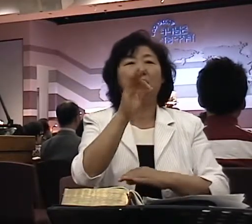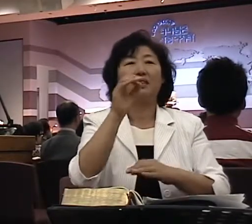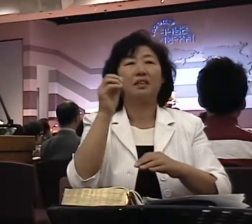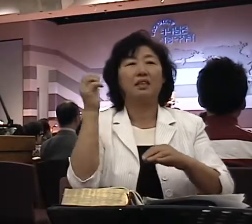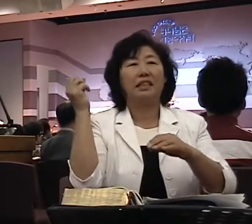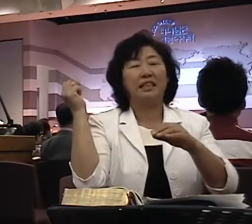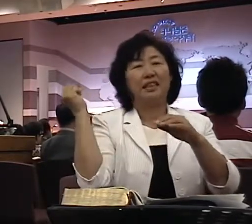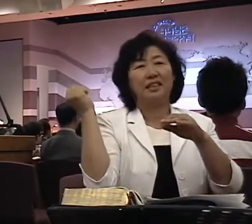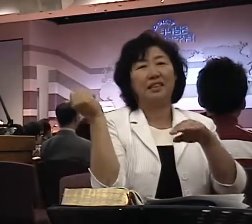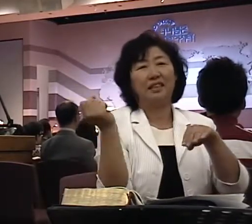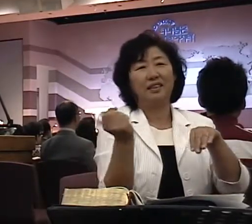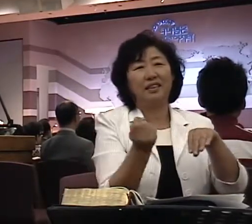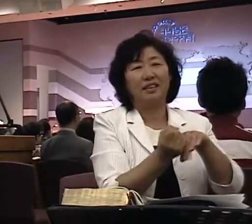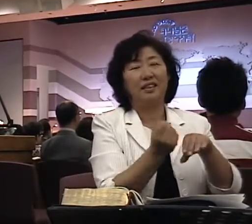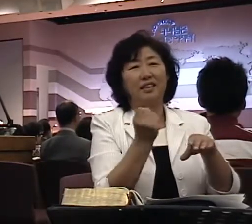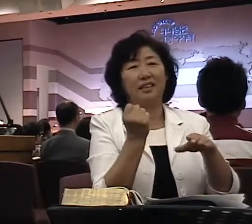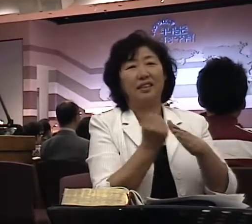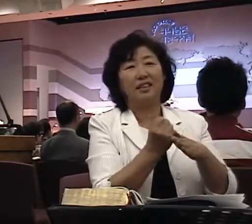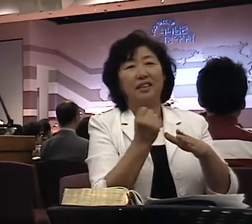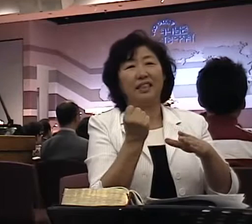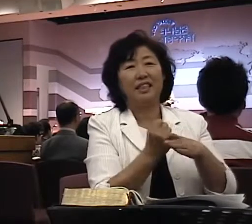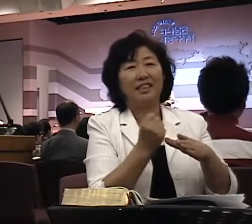안 넘어지는 여자 없다, 이렇게 사용을 하더라.